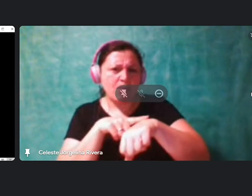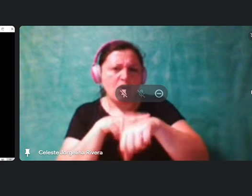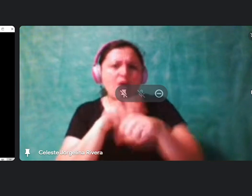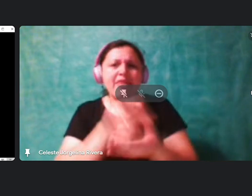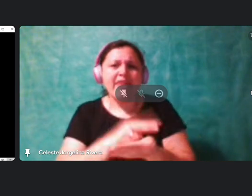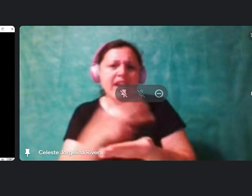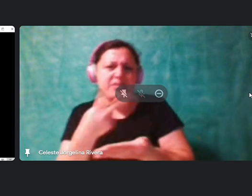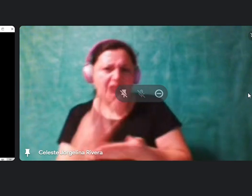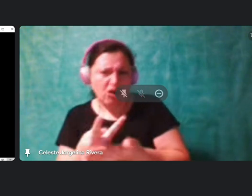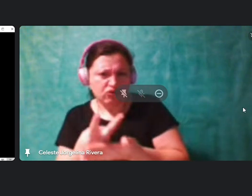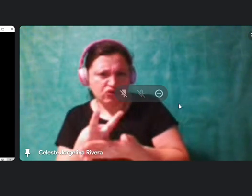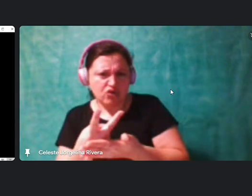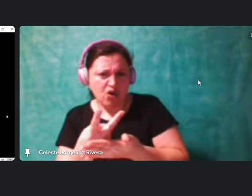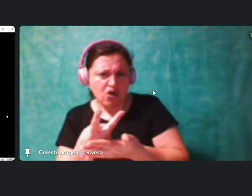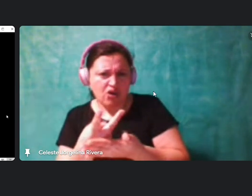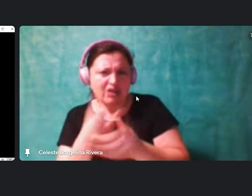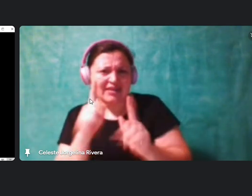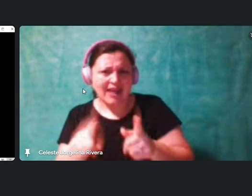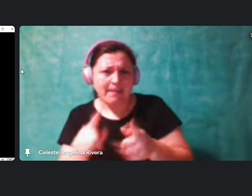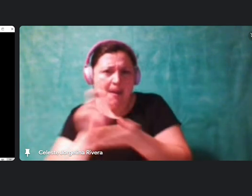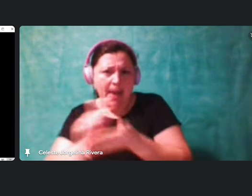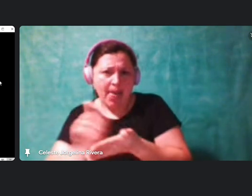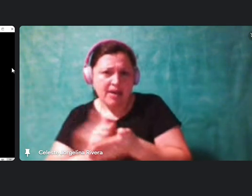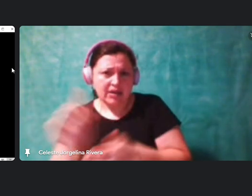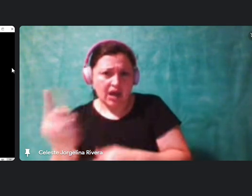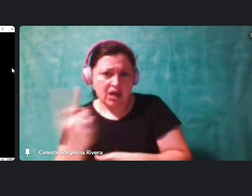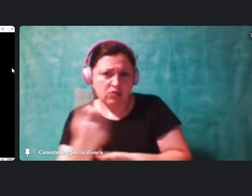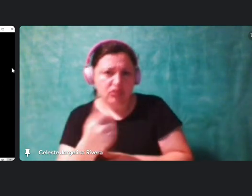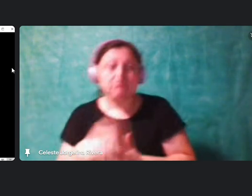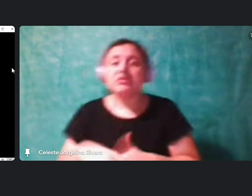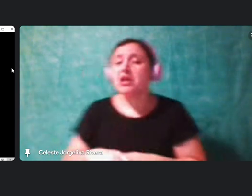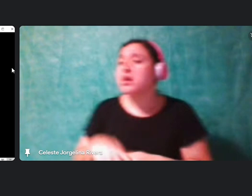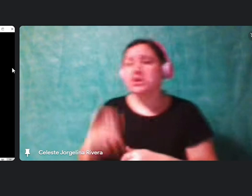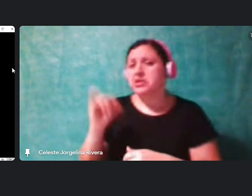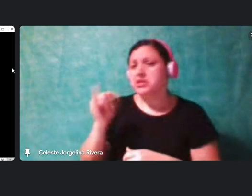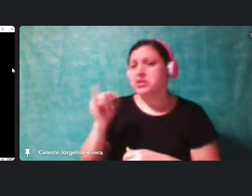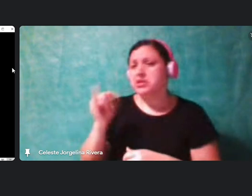manera. Uno? Sí, es de la misma manera. O sea, ustedes toman apuntes